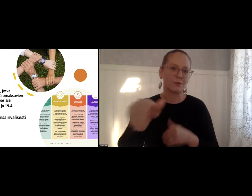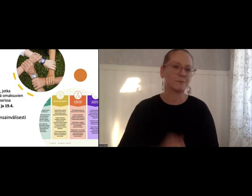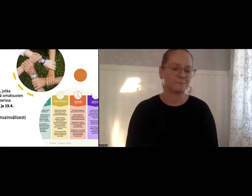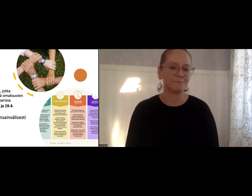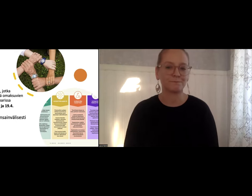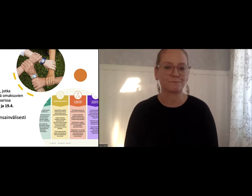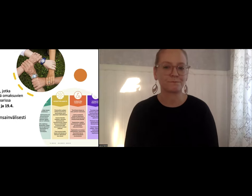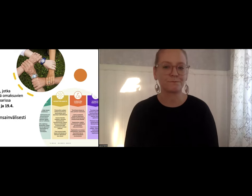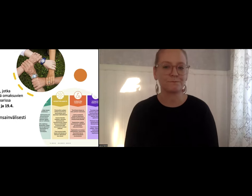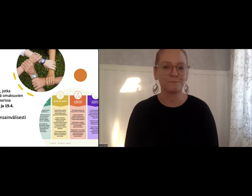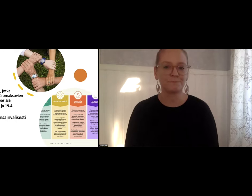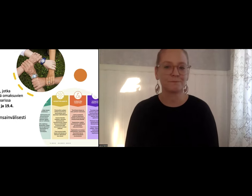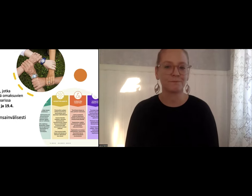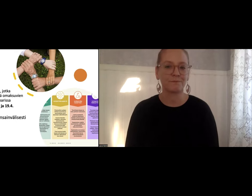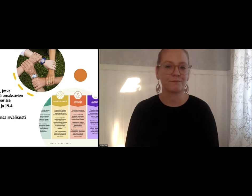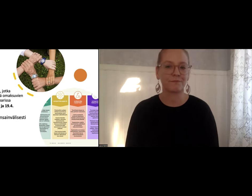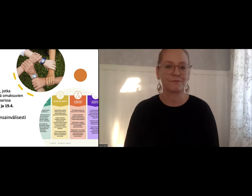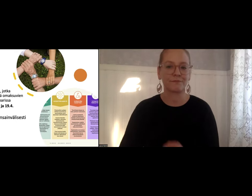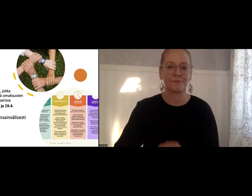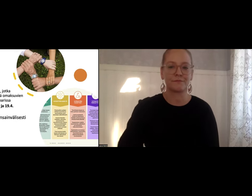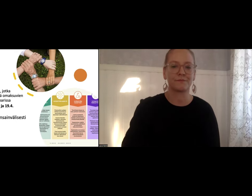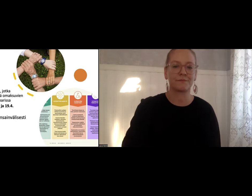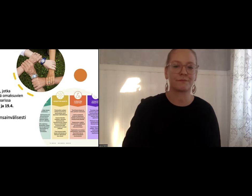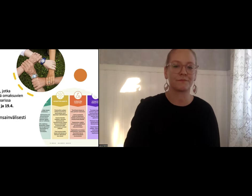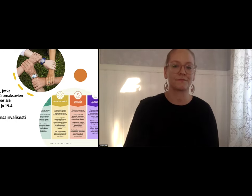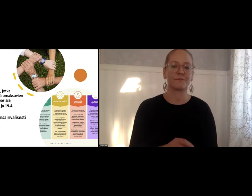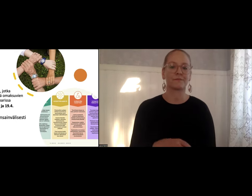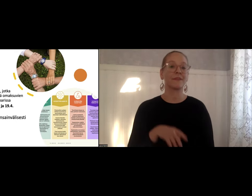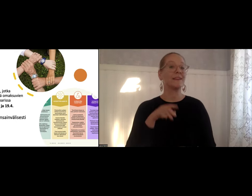tätä ammattilaisten verkostoa ja nämä tapaamiset jatkuvat.